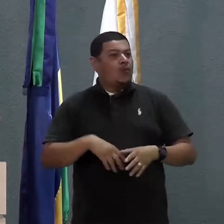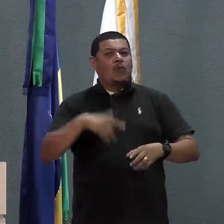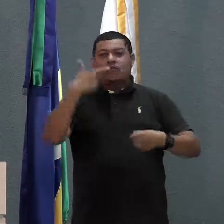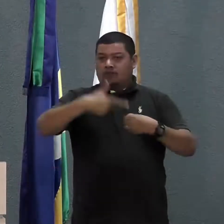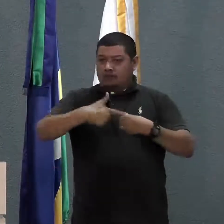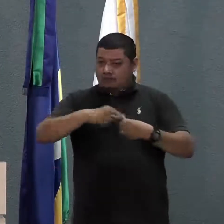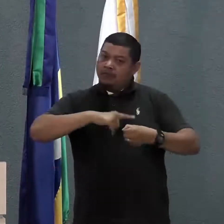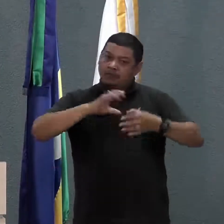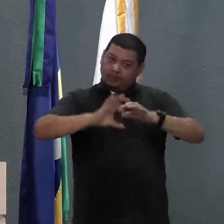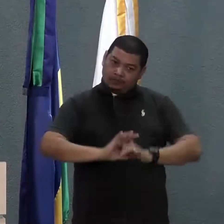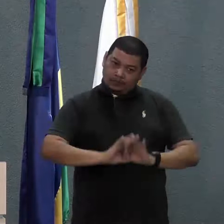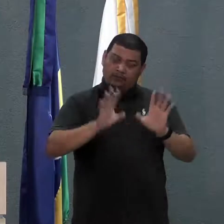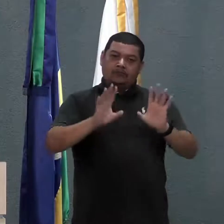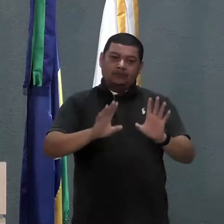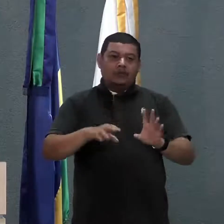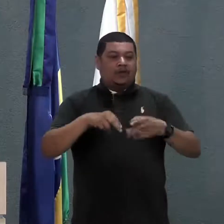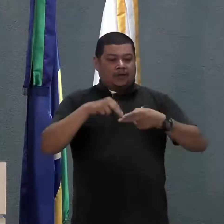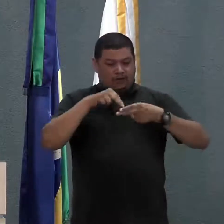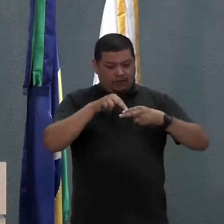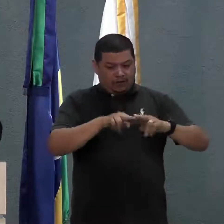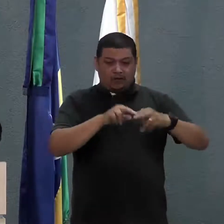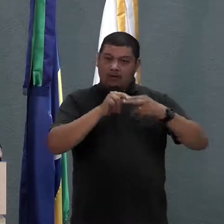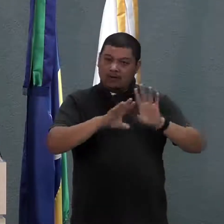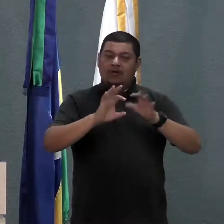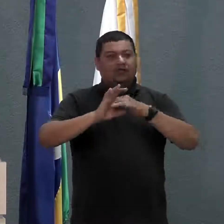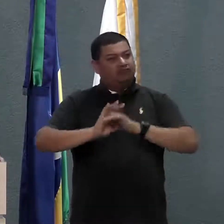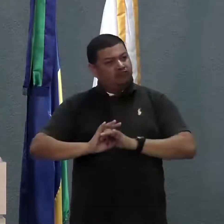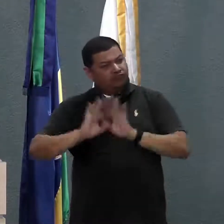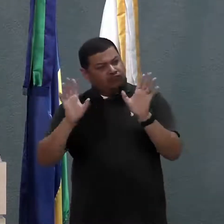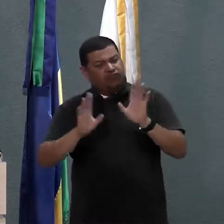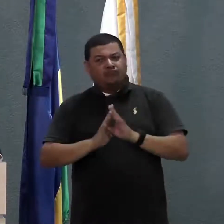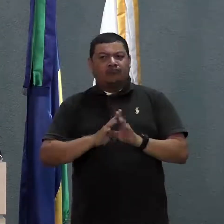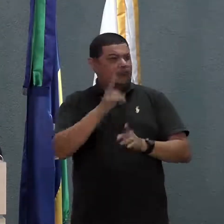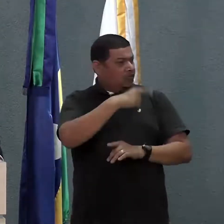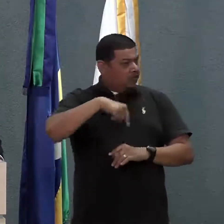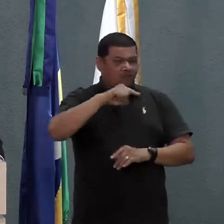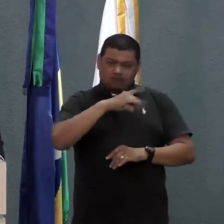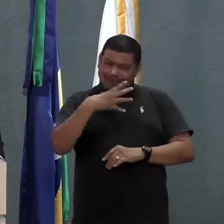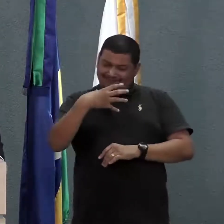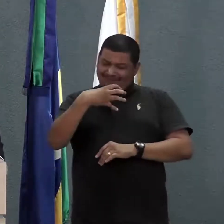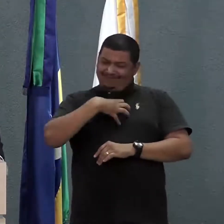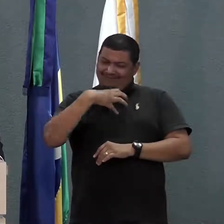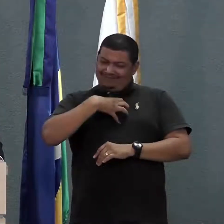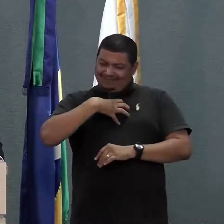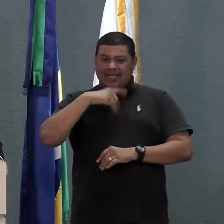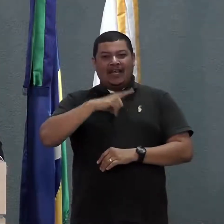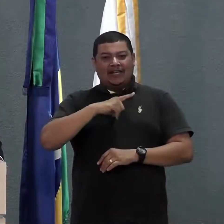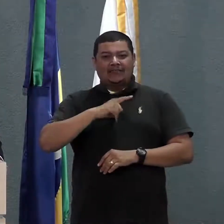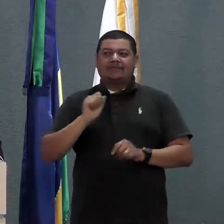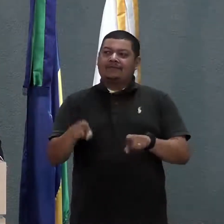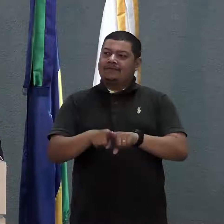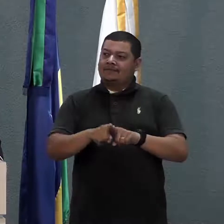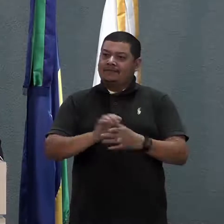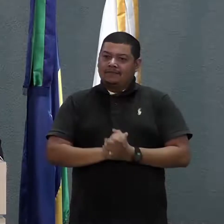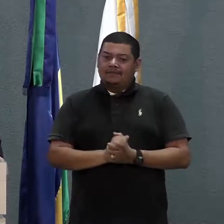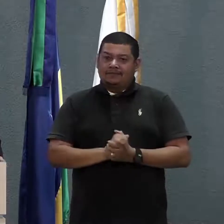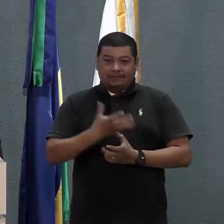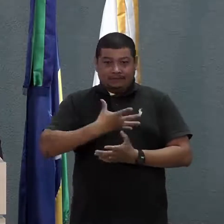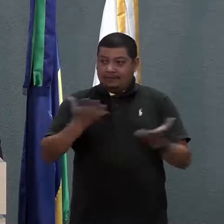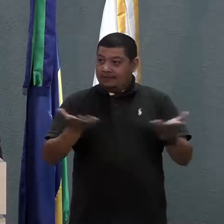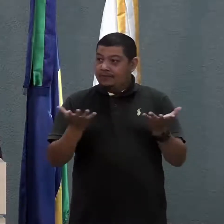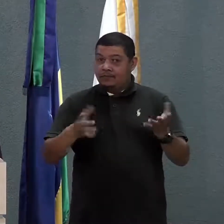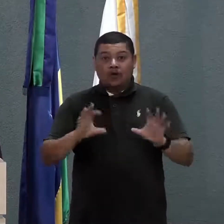estar abertos, e também o prefeito e essa casa foram sensíveis também a esse pleito e nos atendeu. Queria, então,